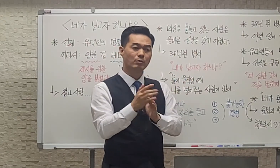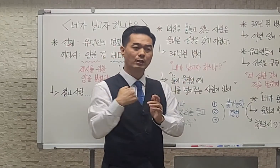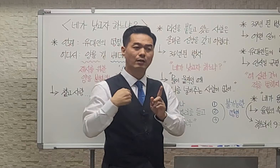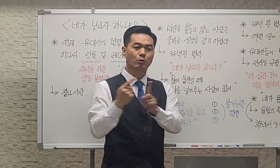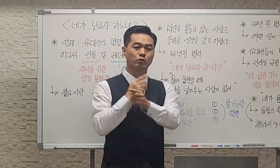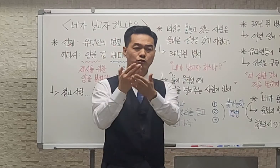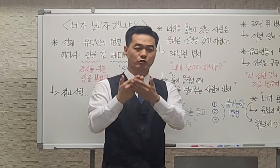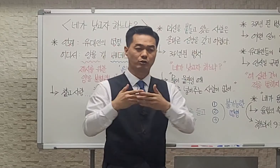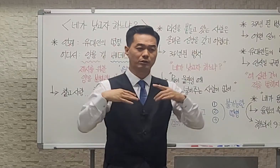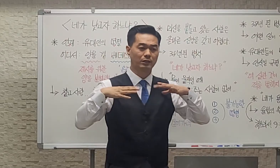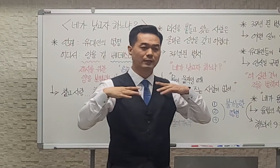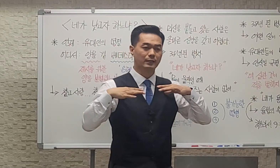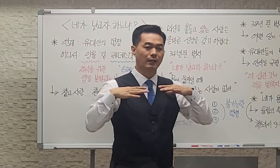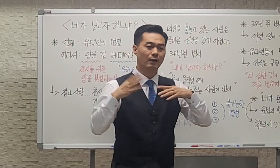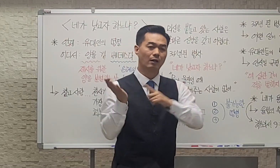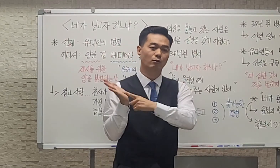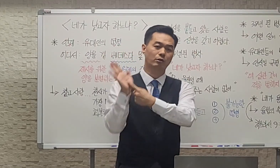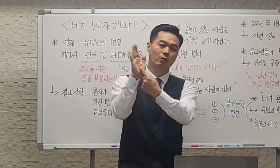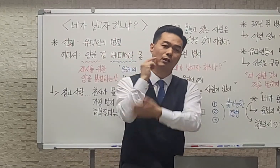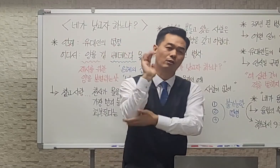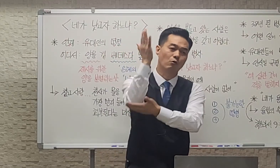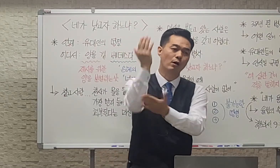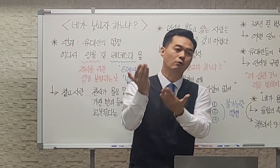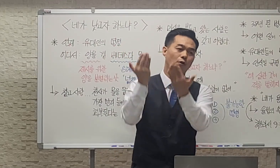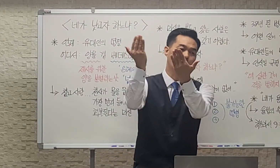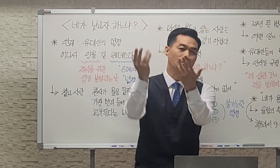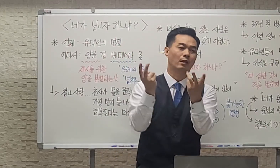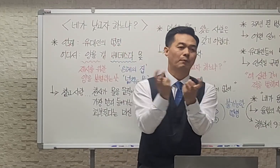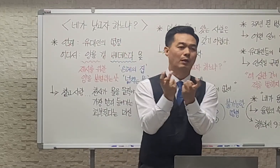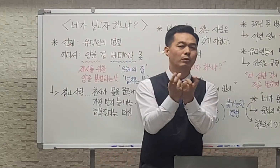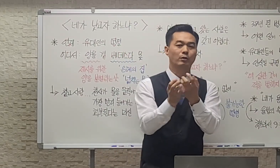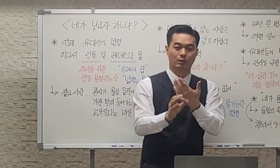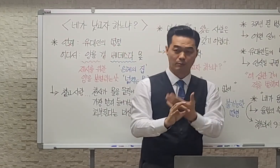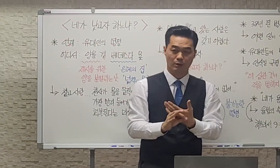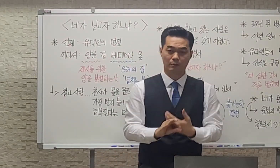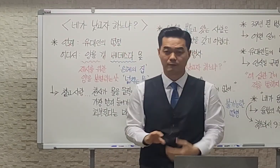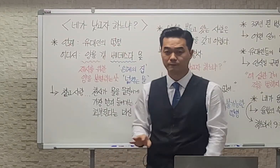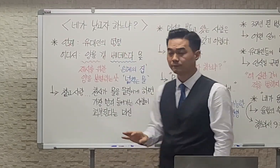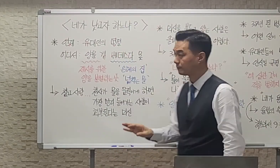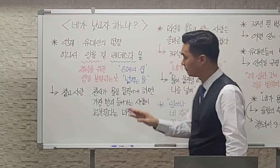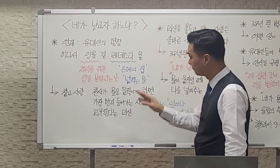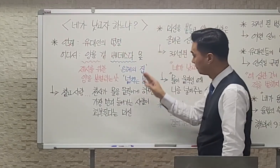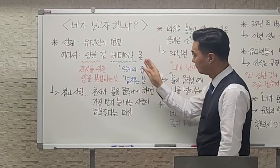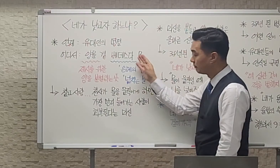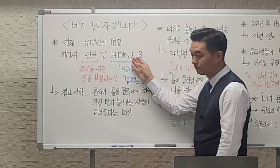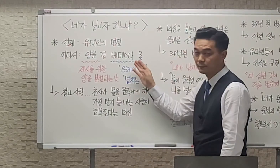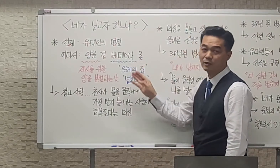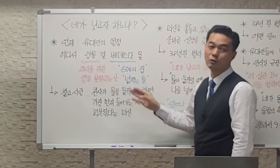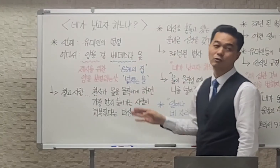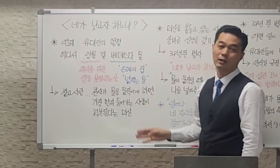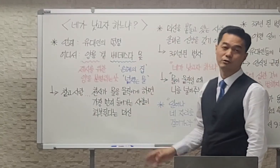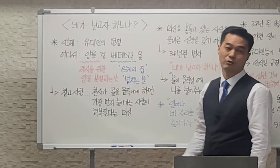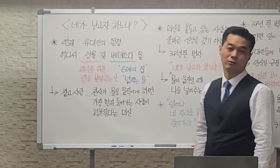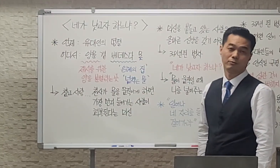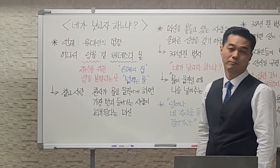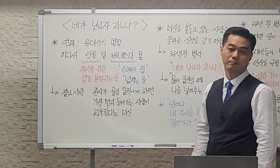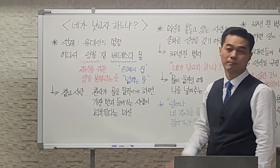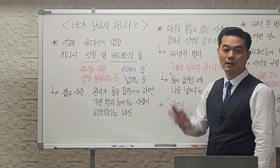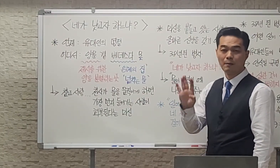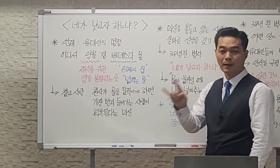나를 고쳐주신 것을 자랑하고 드러내는 영광 돌리는 방법이었다면 여기로 가야죠.